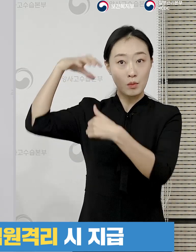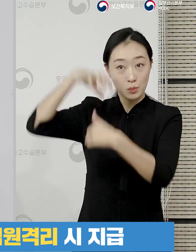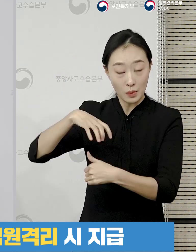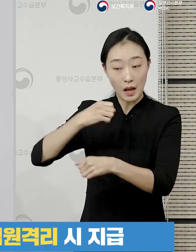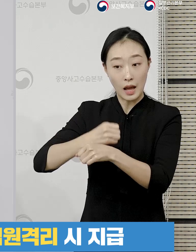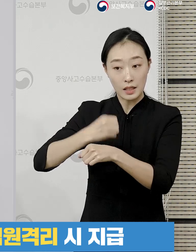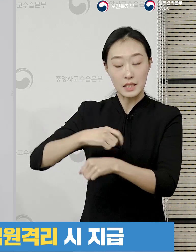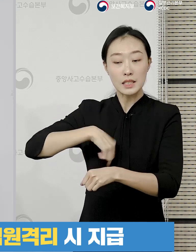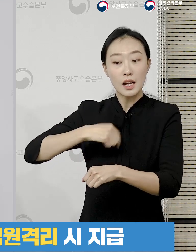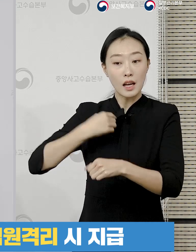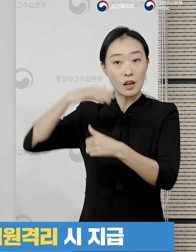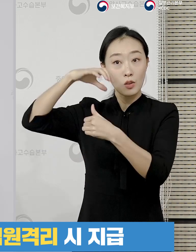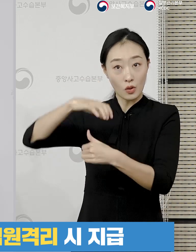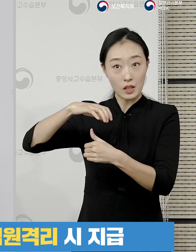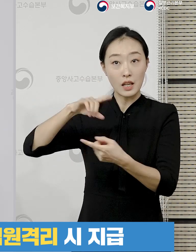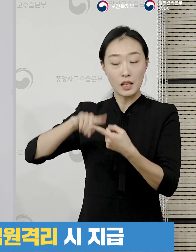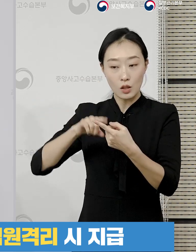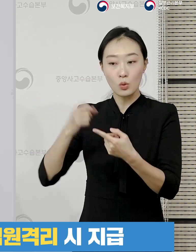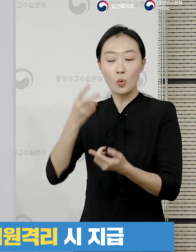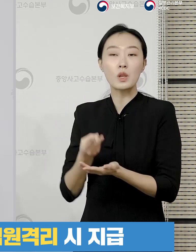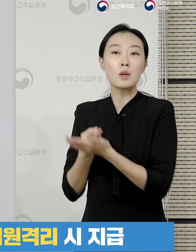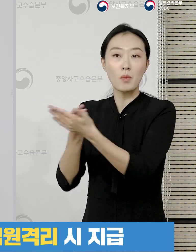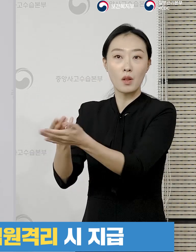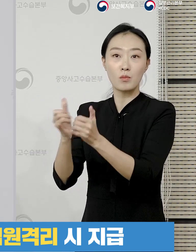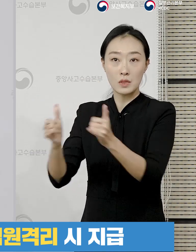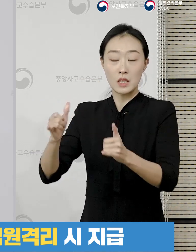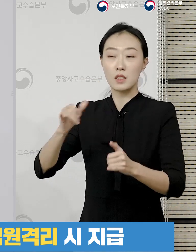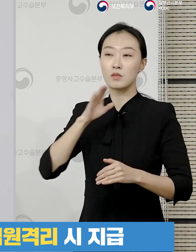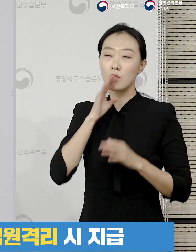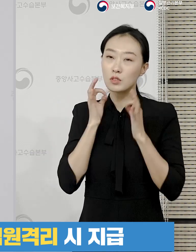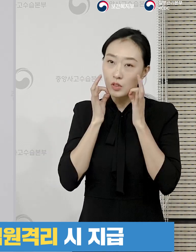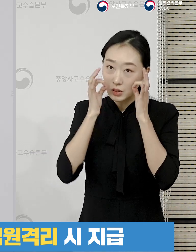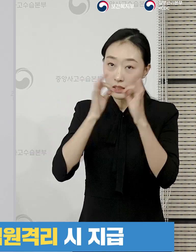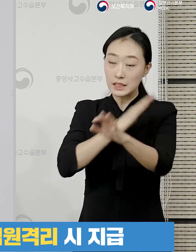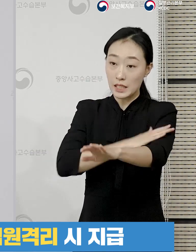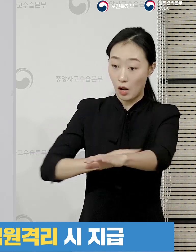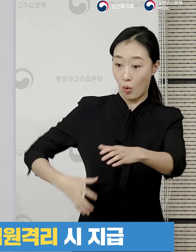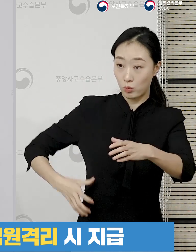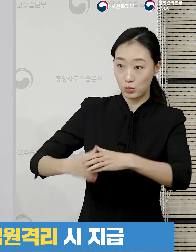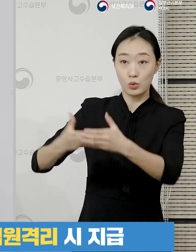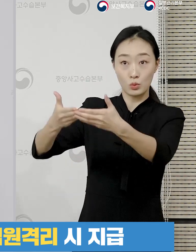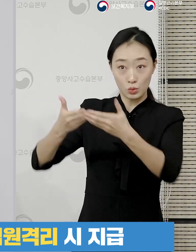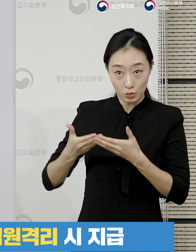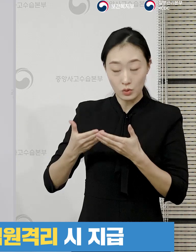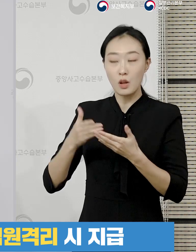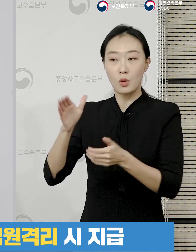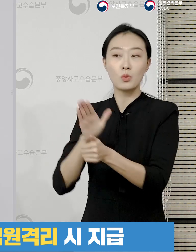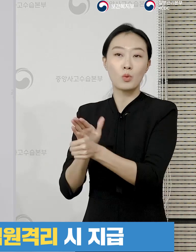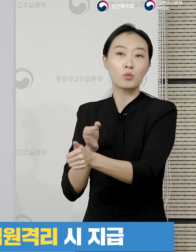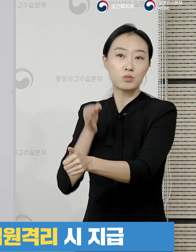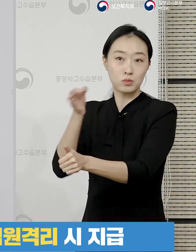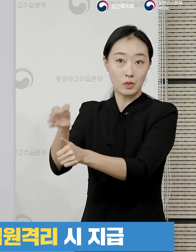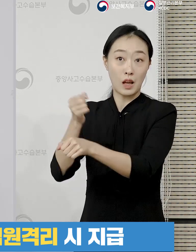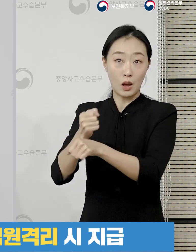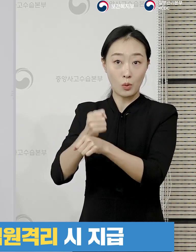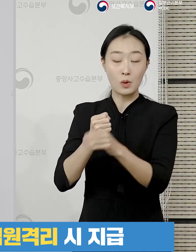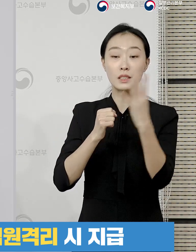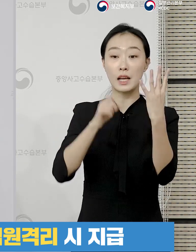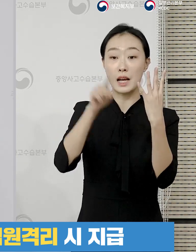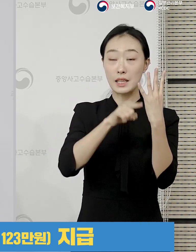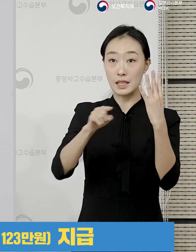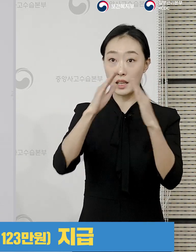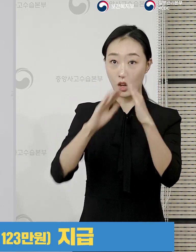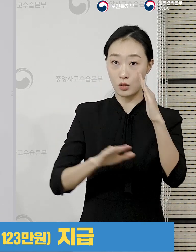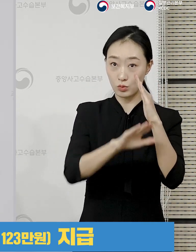받고 관리되는 자가격리나 입원 격리된 분들이 성실히 이러한 조치에 응한 경우에